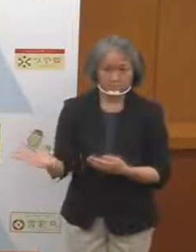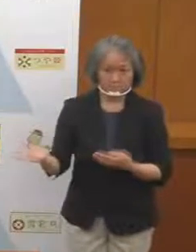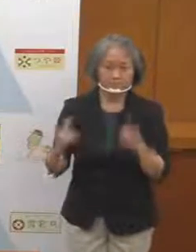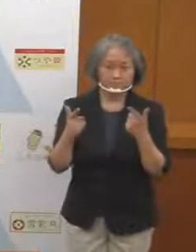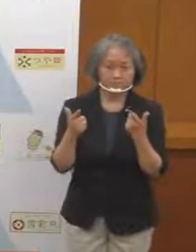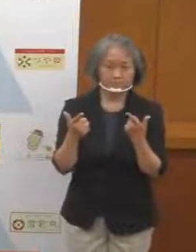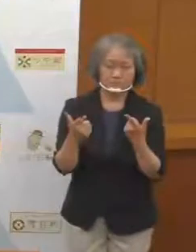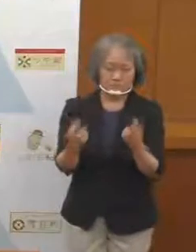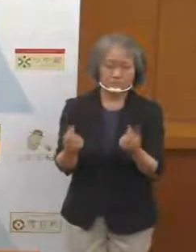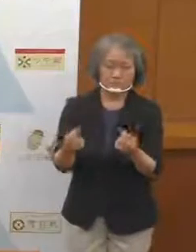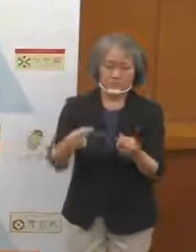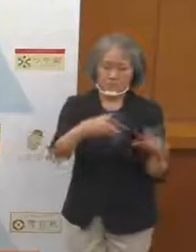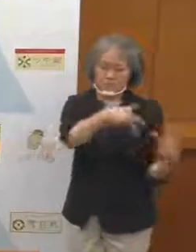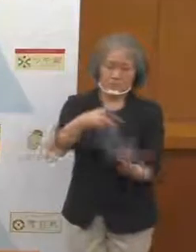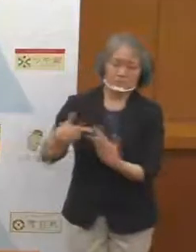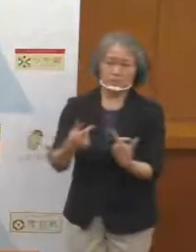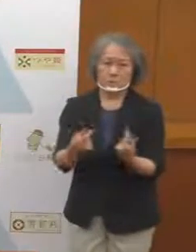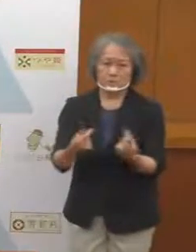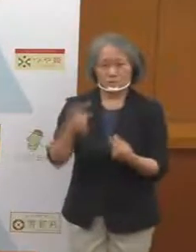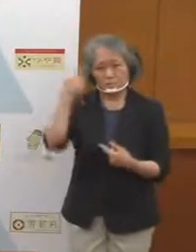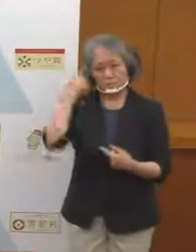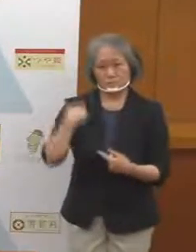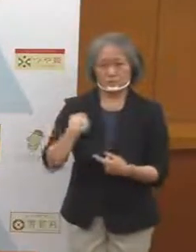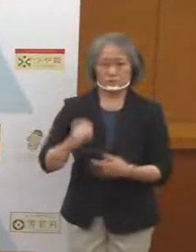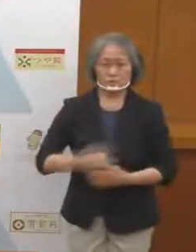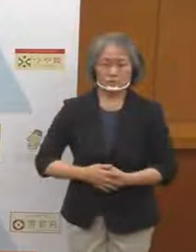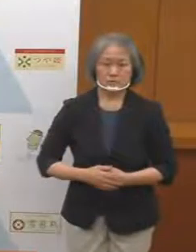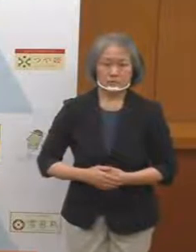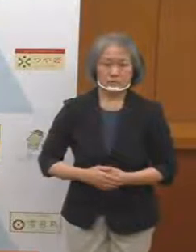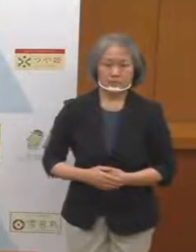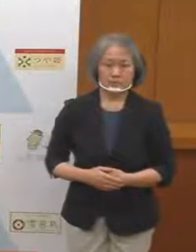ておりませんのでそのスケジュールだと思います